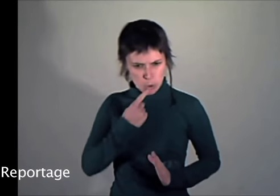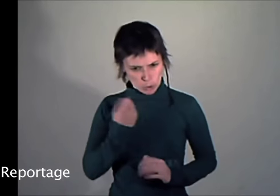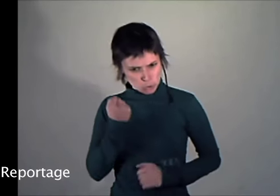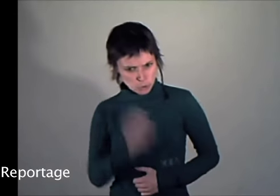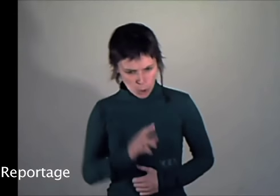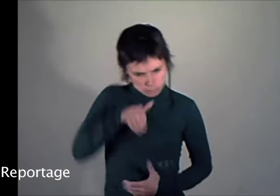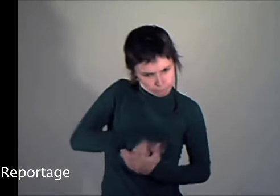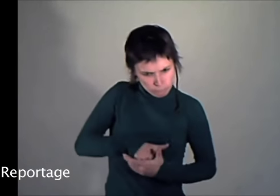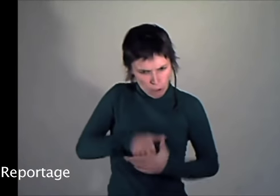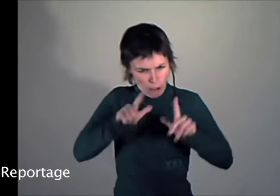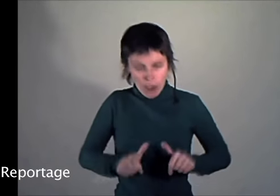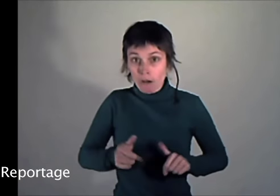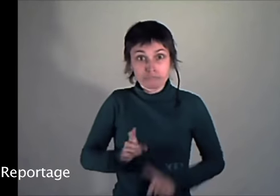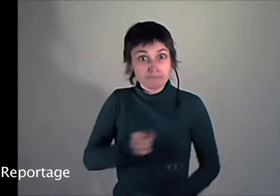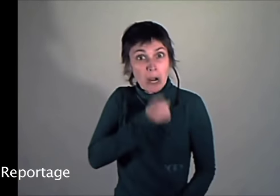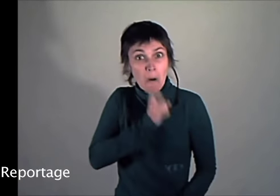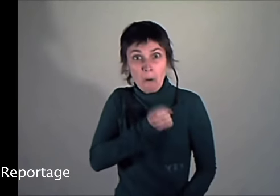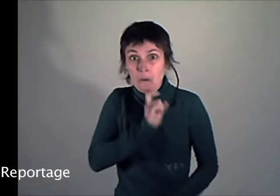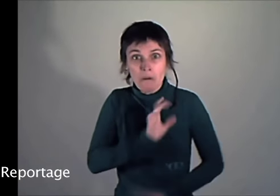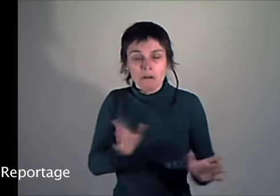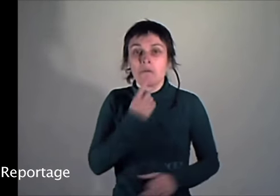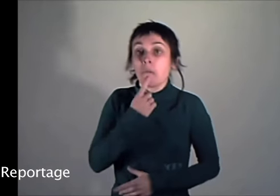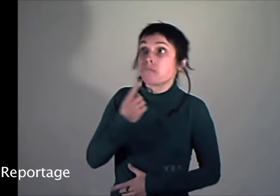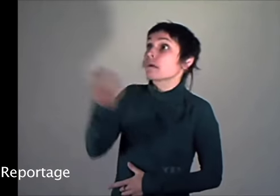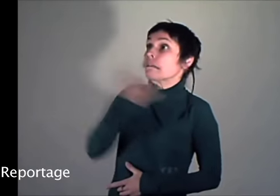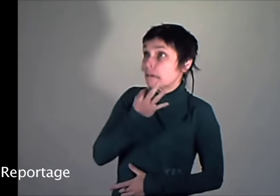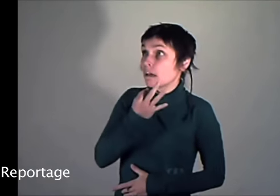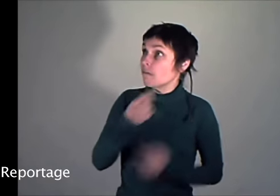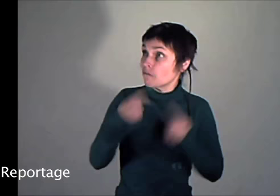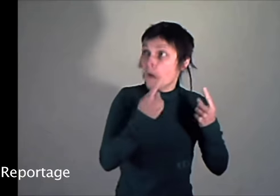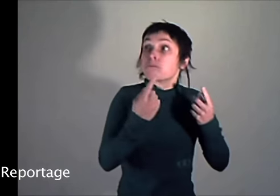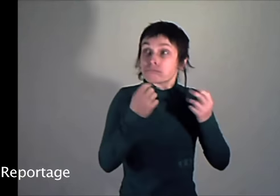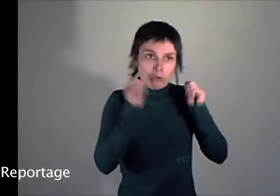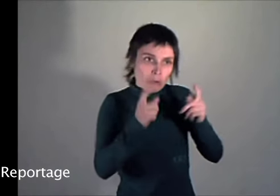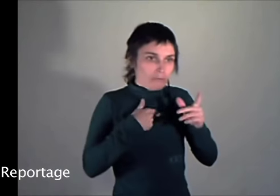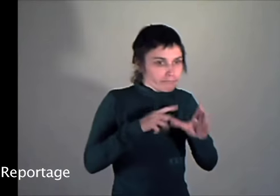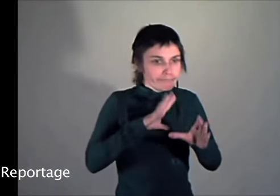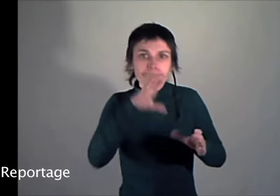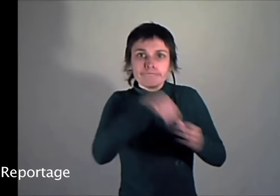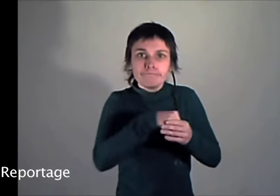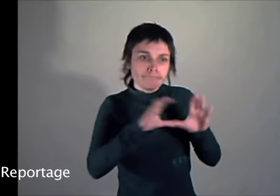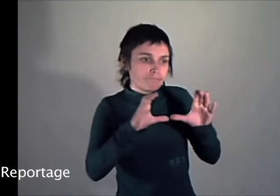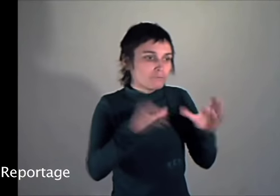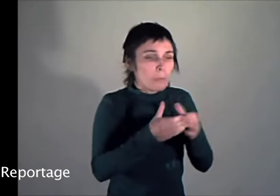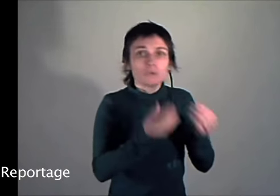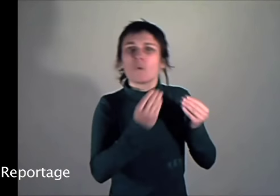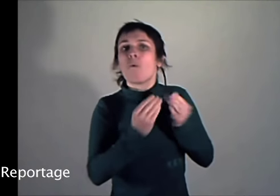cette formation. Moi, j'avais pas encore formé mon identité de sourd à l'époque. Je savais pas c'était quoi mon avenir. C'était un